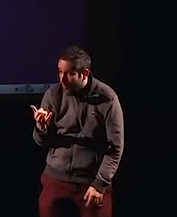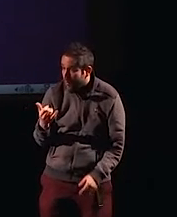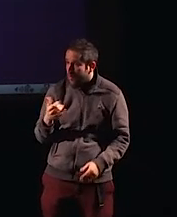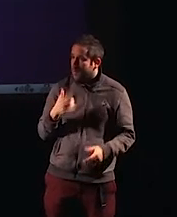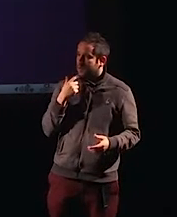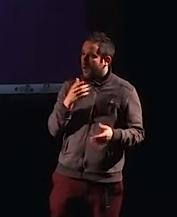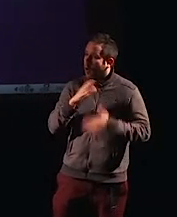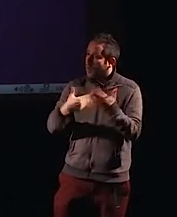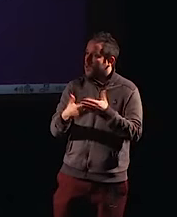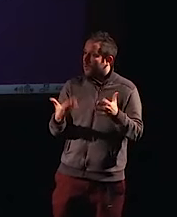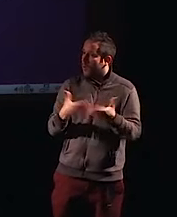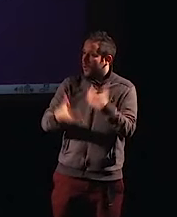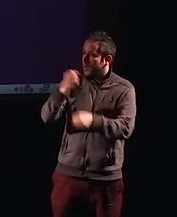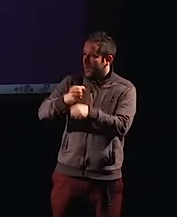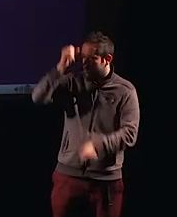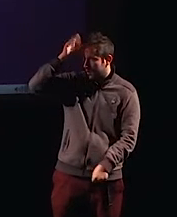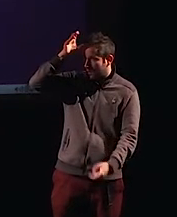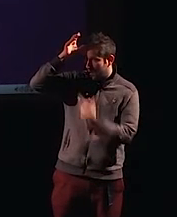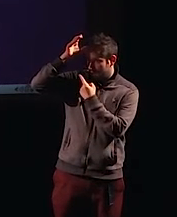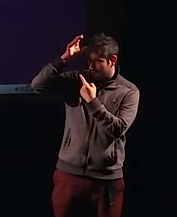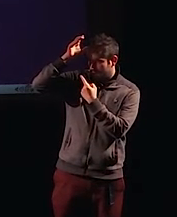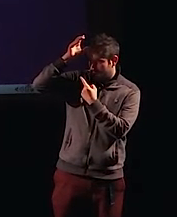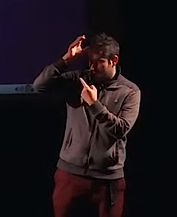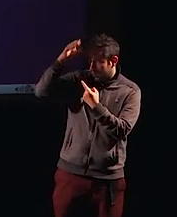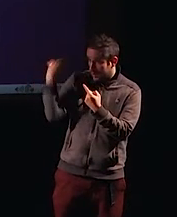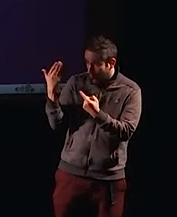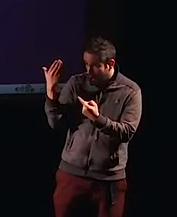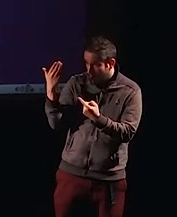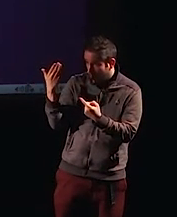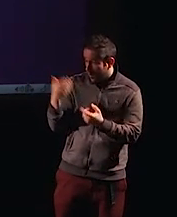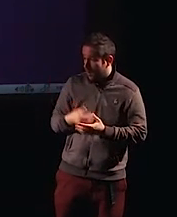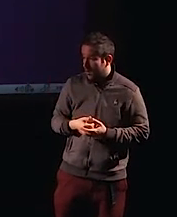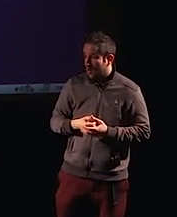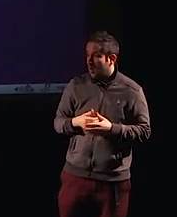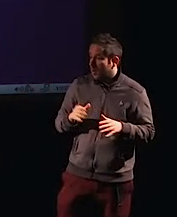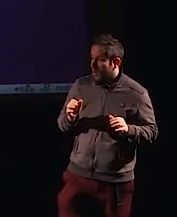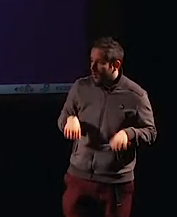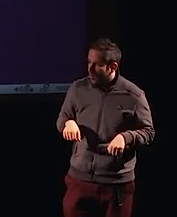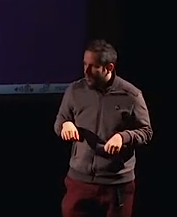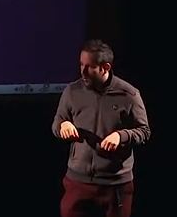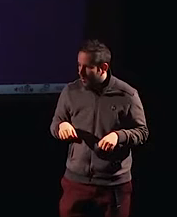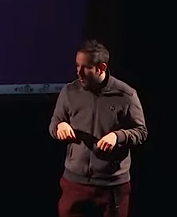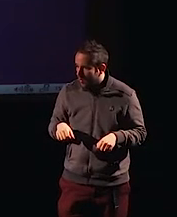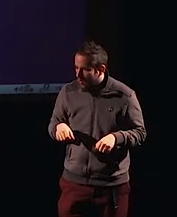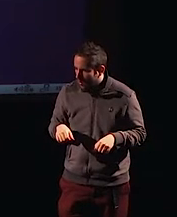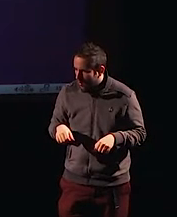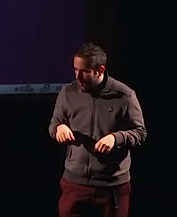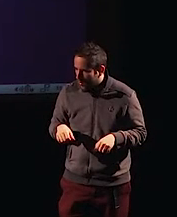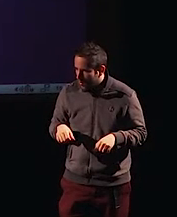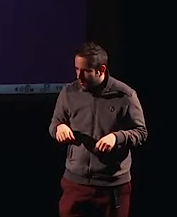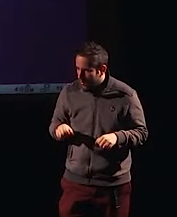crée du savoir à la place. Ça, on arrive à je pense qu'on arrive vraiment là